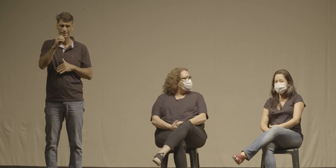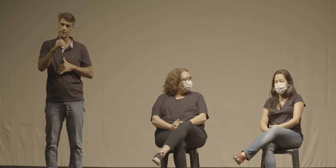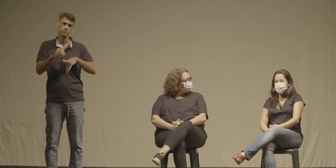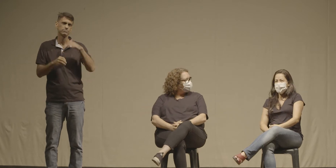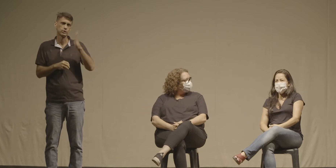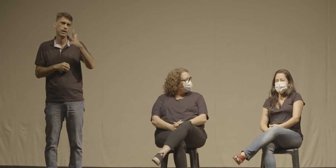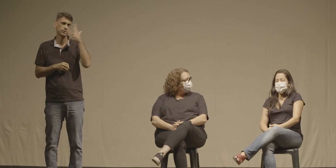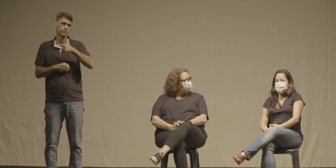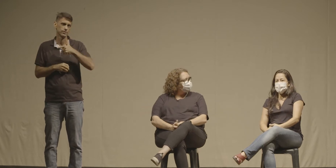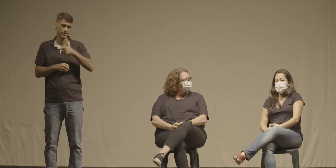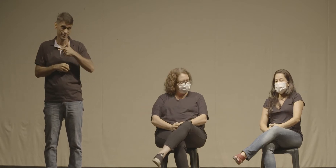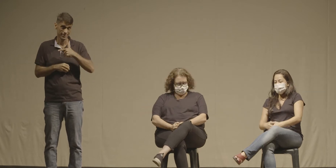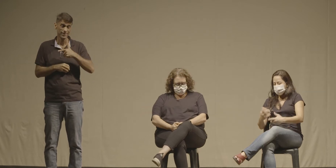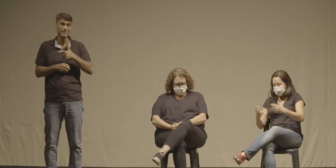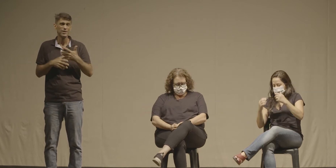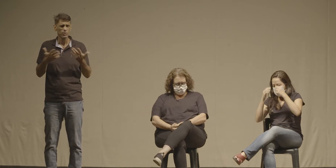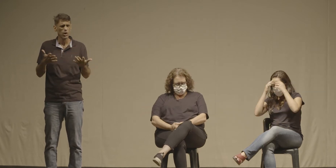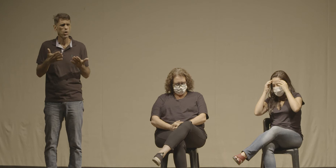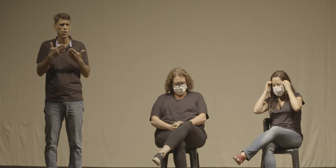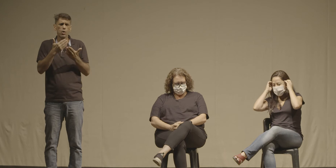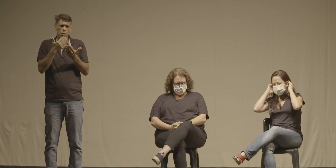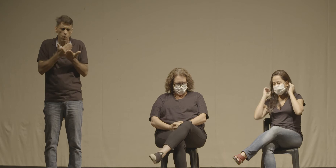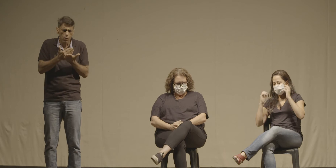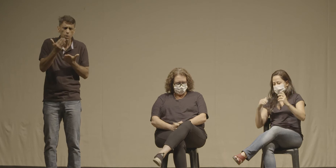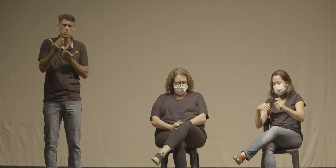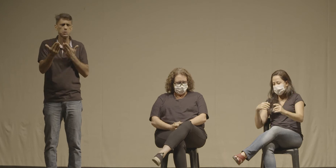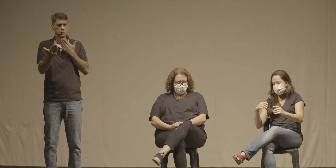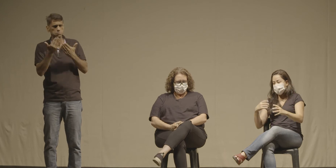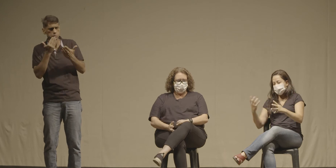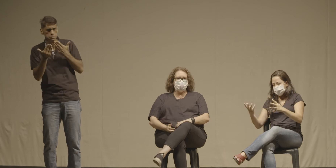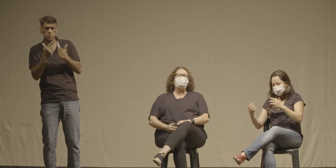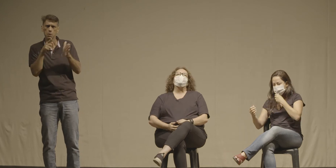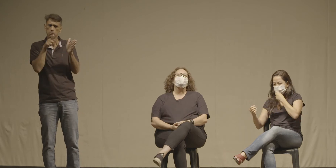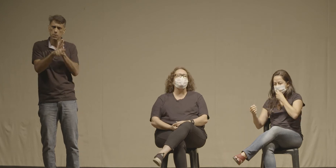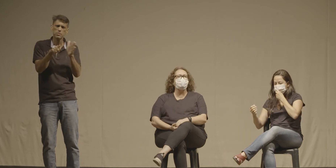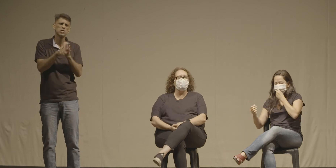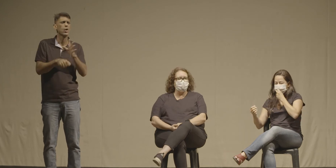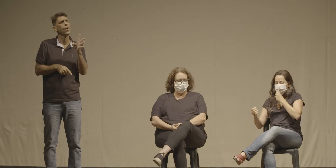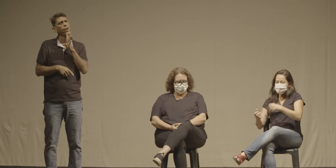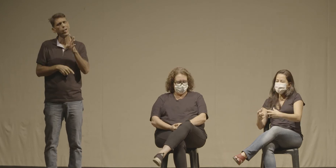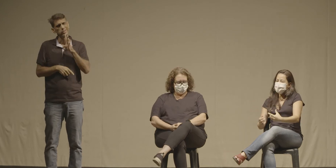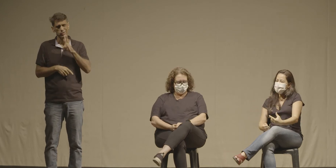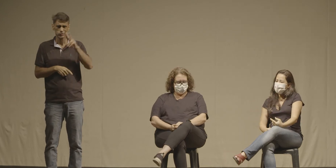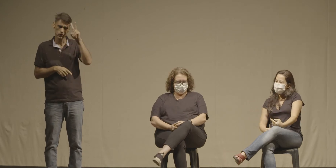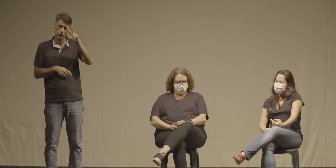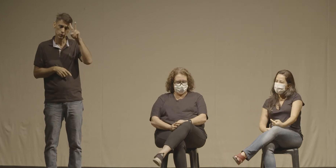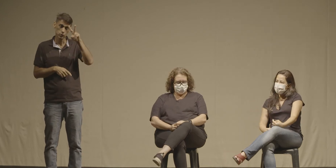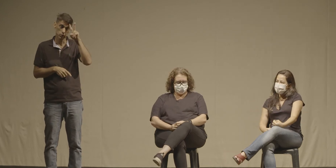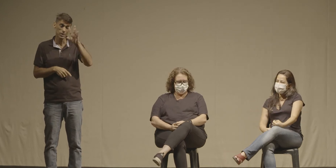lindo. E aí, quando a gente começou a conversar, eu já conhecia a história, mas o que